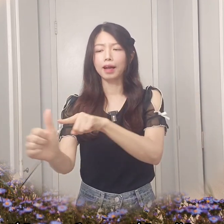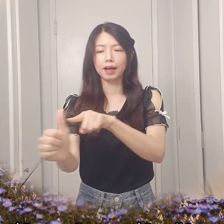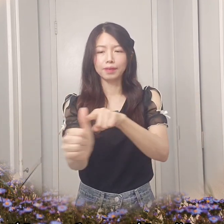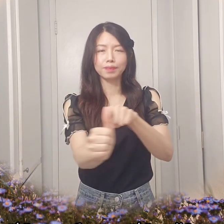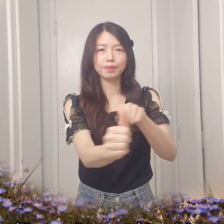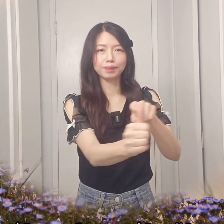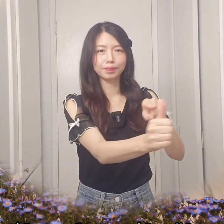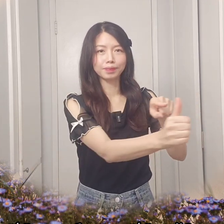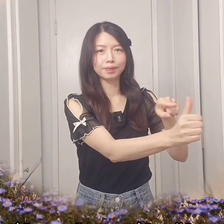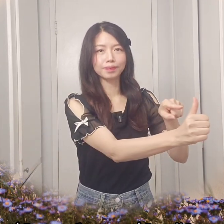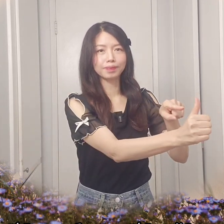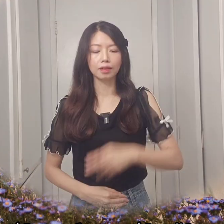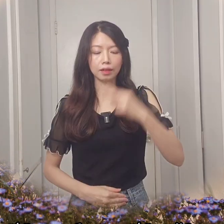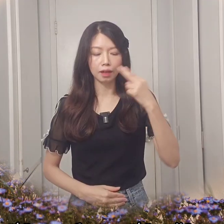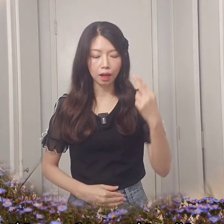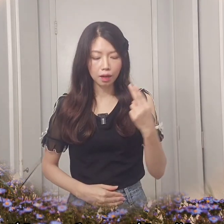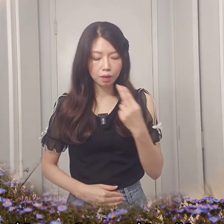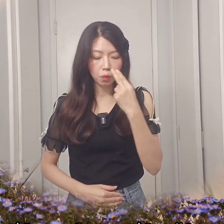복종하라.